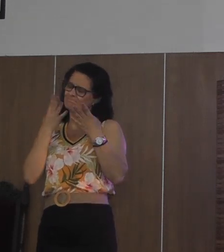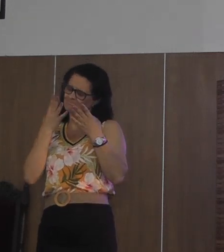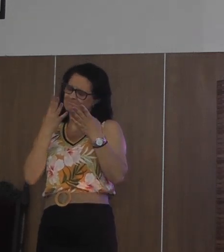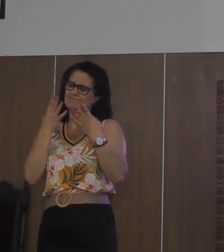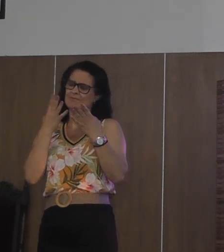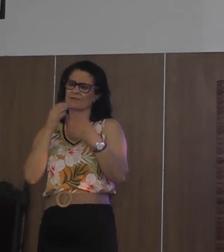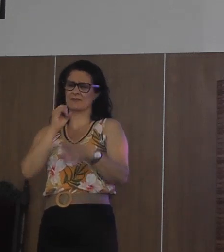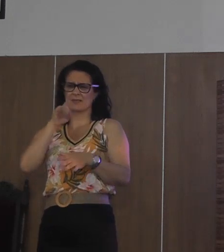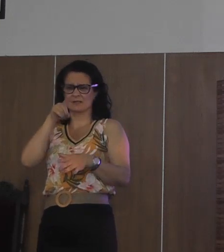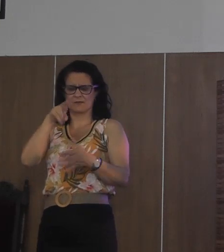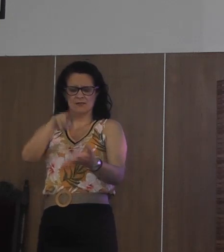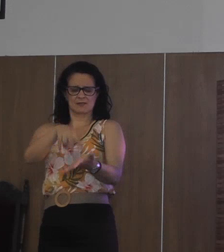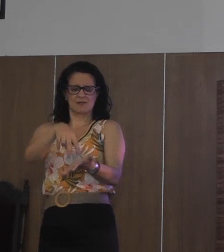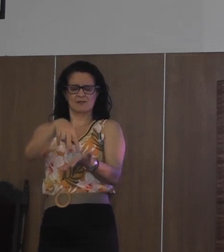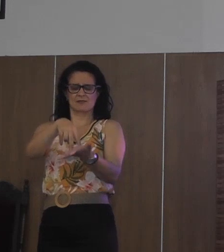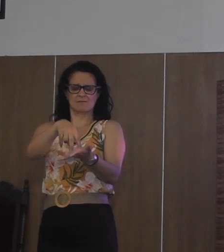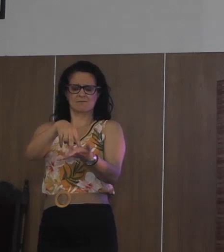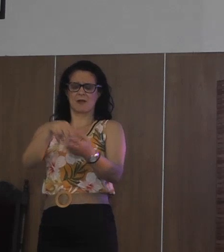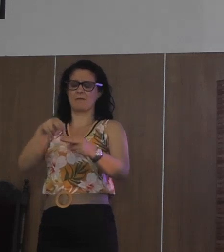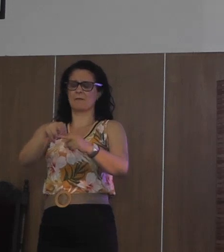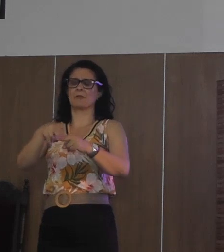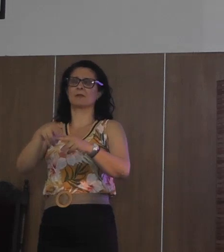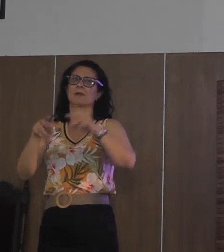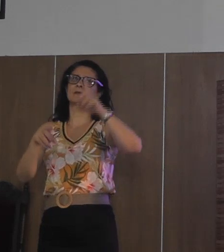pé porque Deus tem te sustentado.